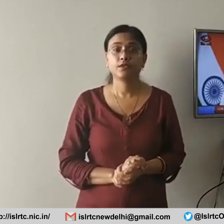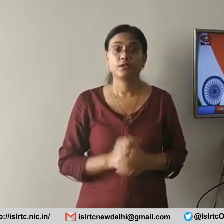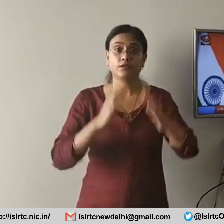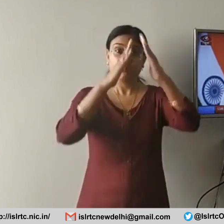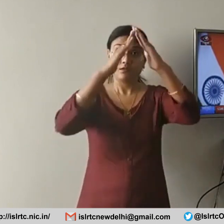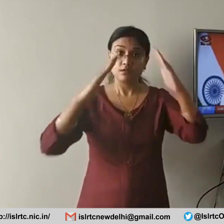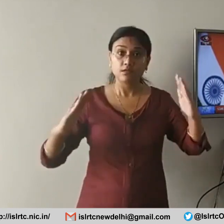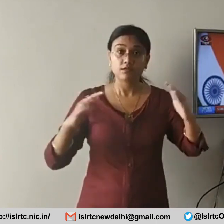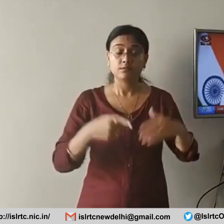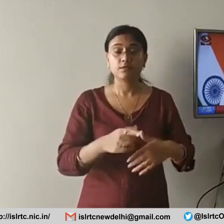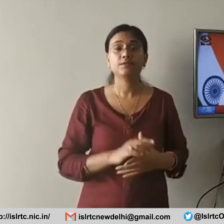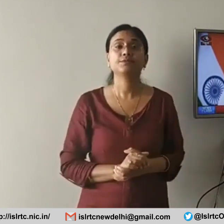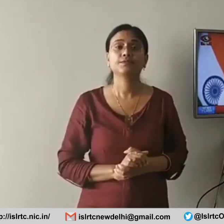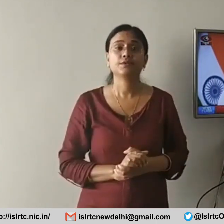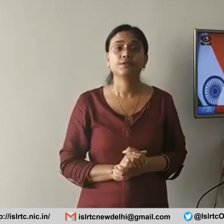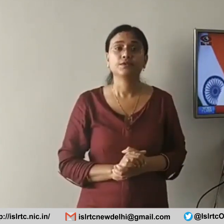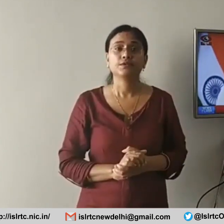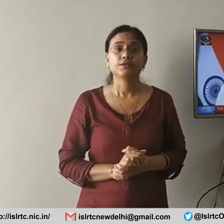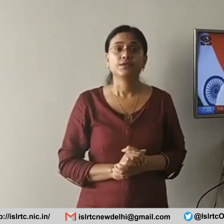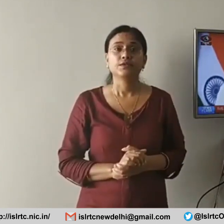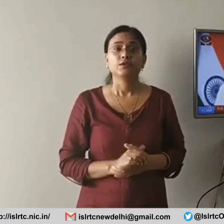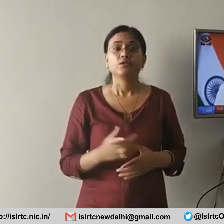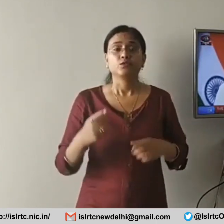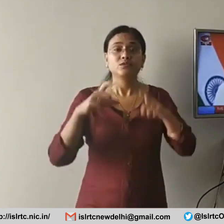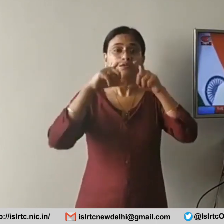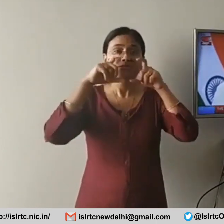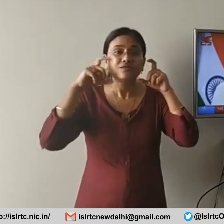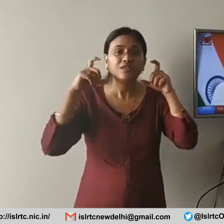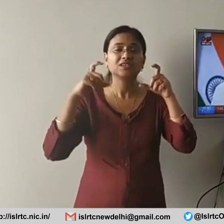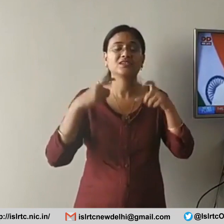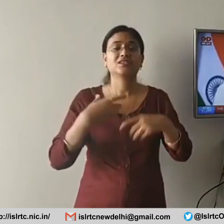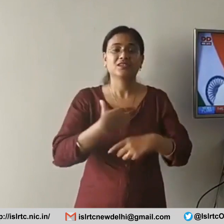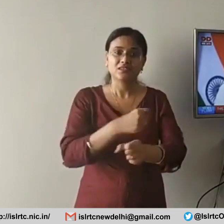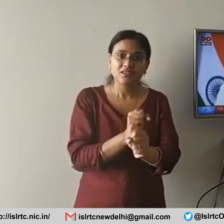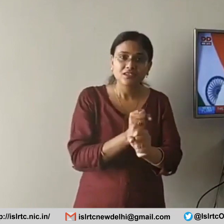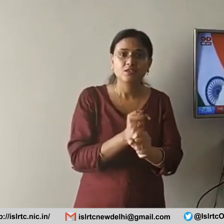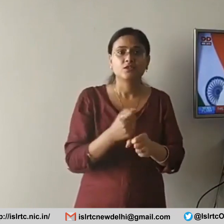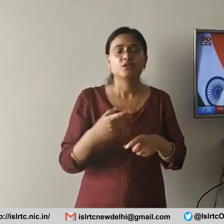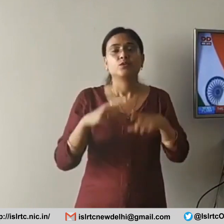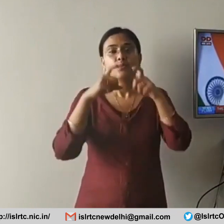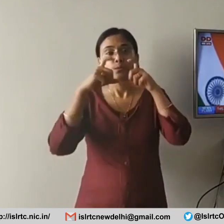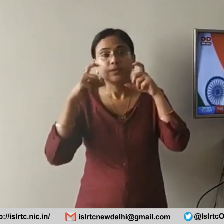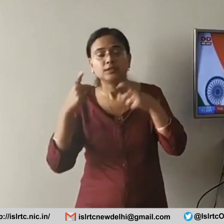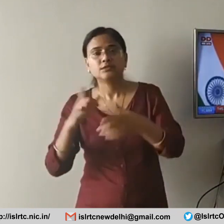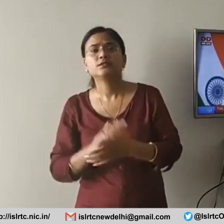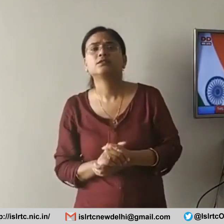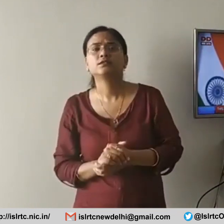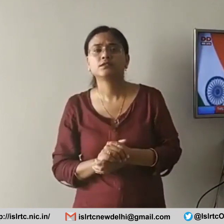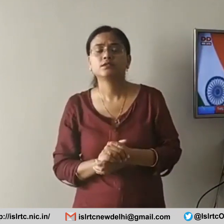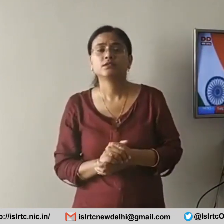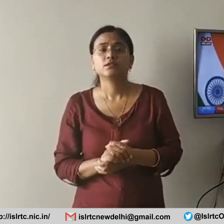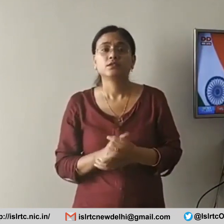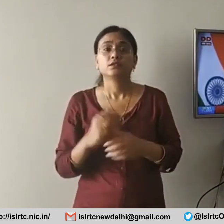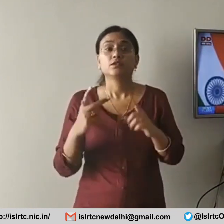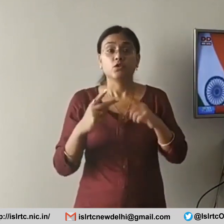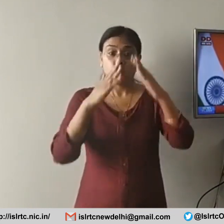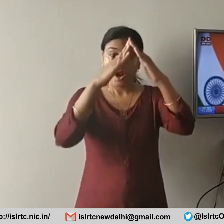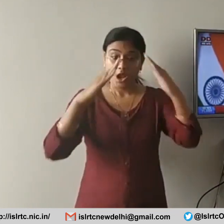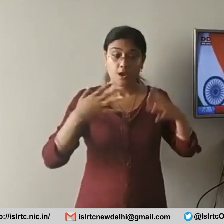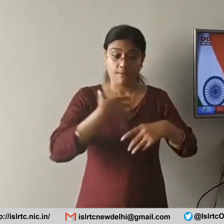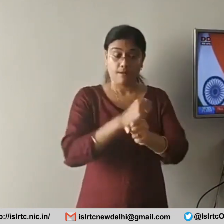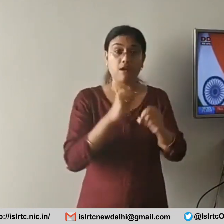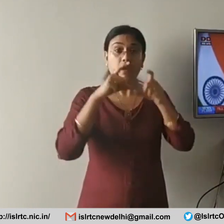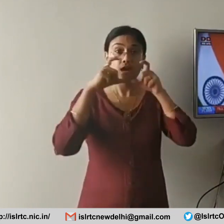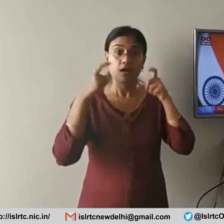घर में बने फेस कवर या मास्क का, और वो भी घर में बने